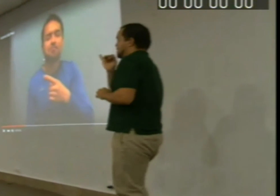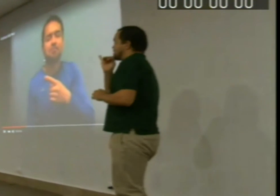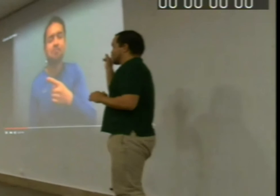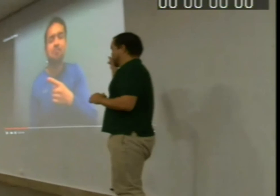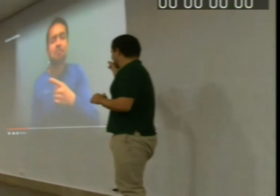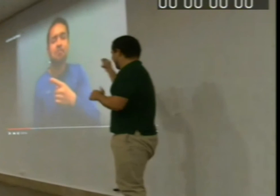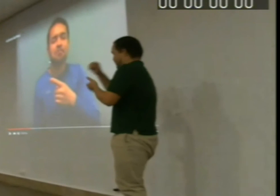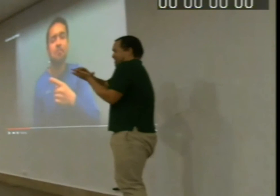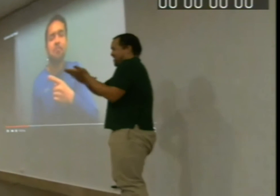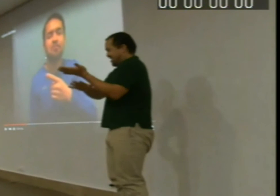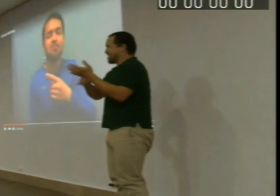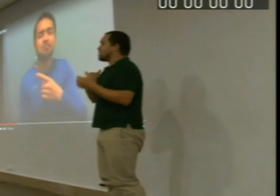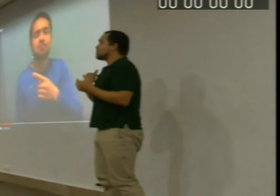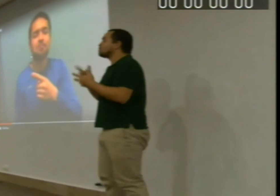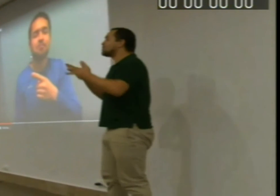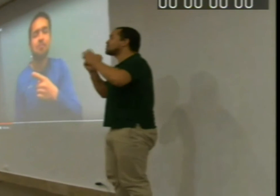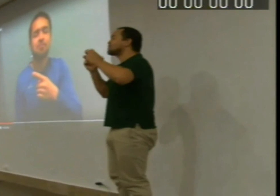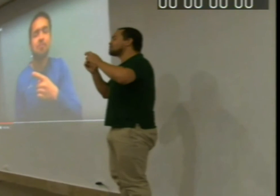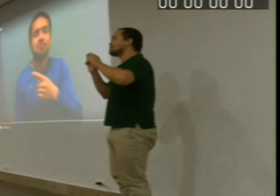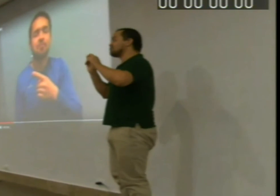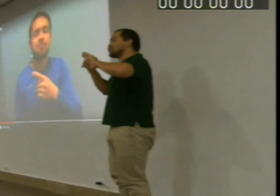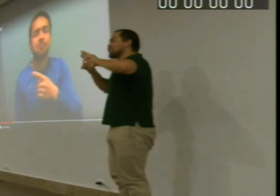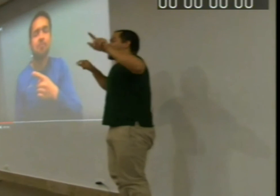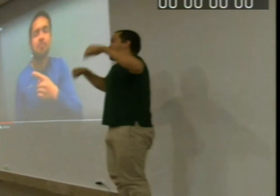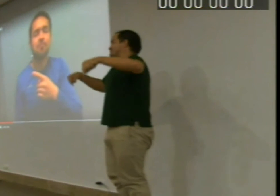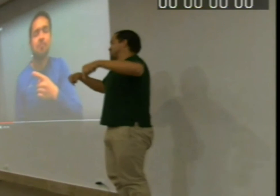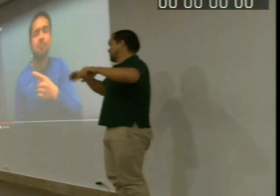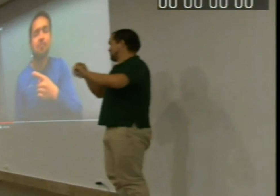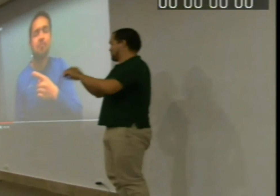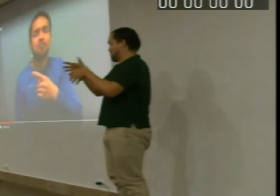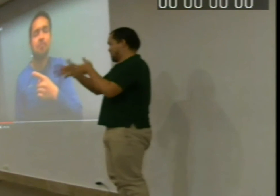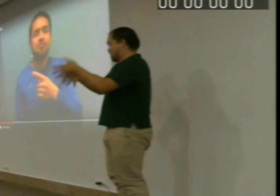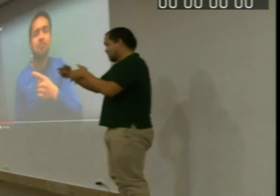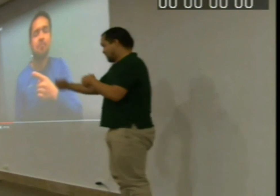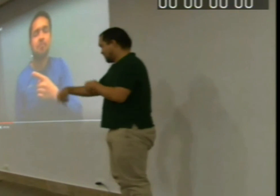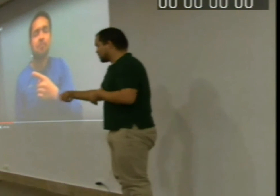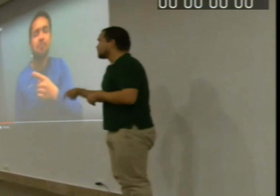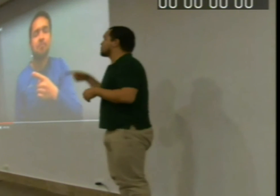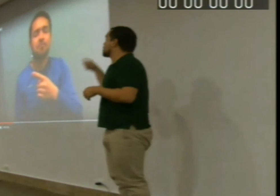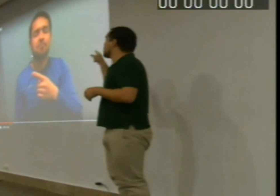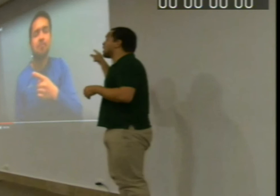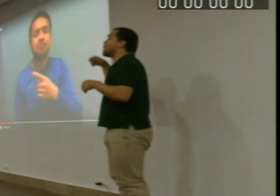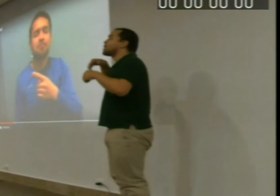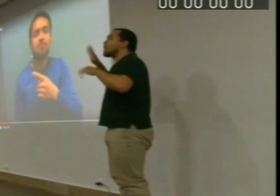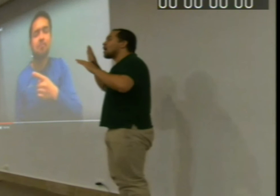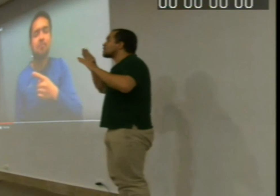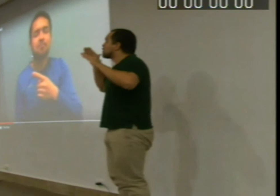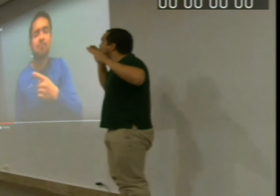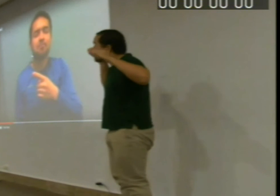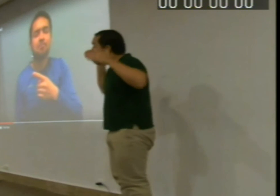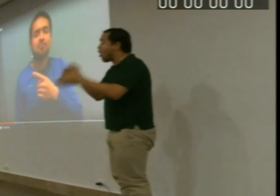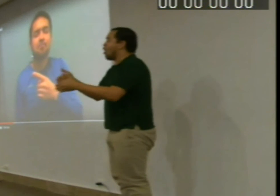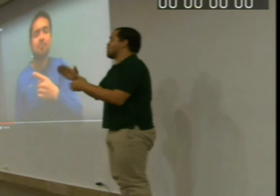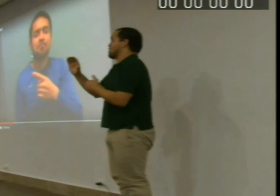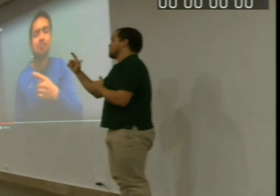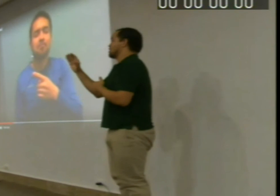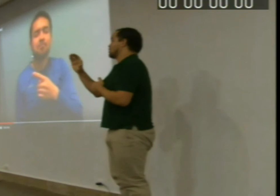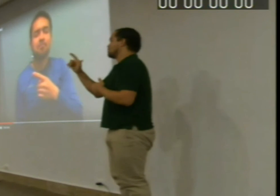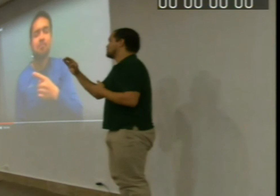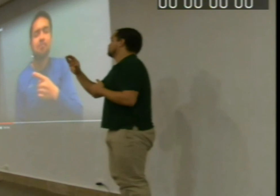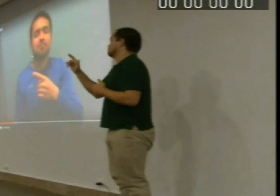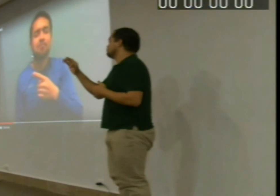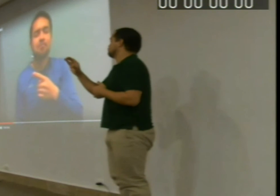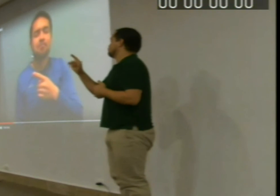eh esse outro exemplo de atividade Eu percebo que é diferente daqui no na na prática de ensino de livras o